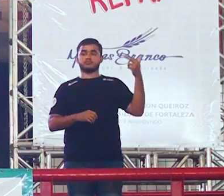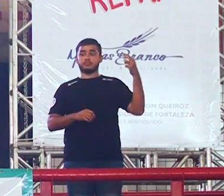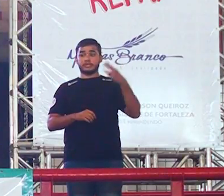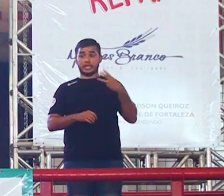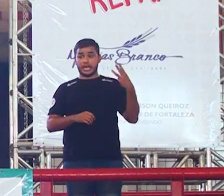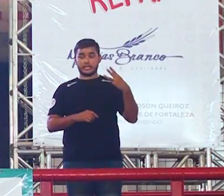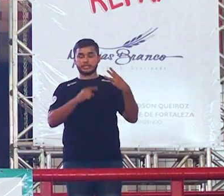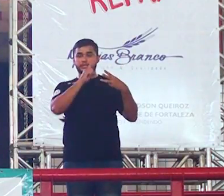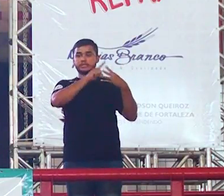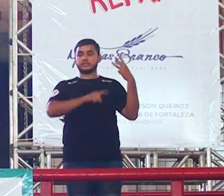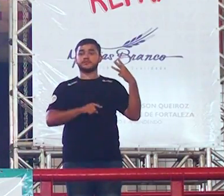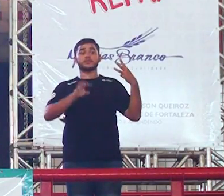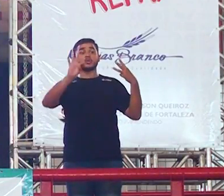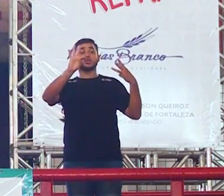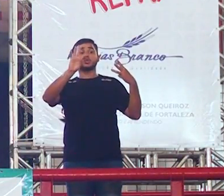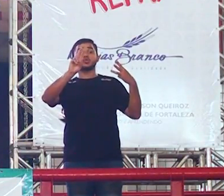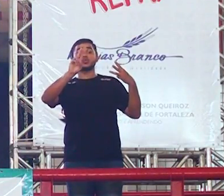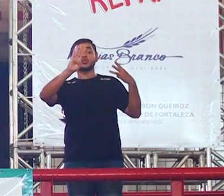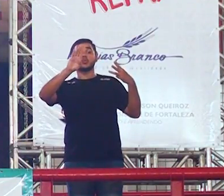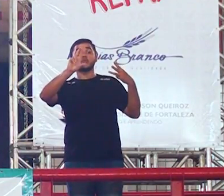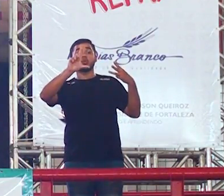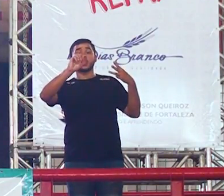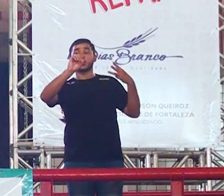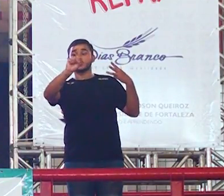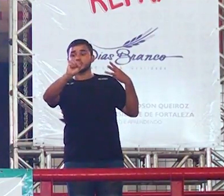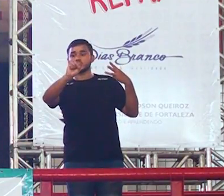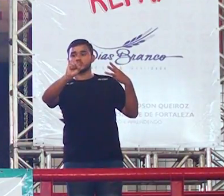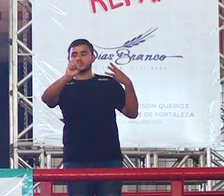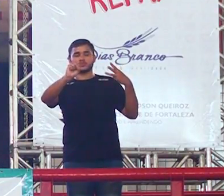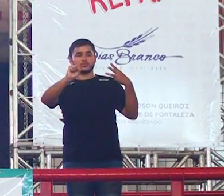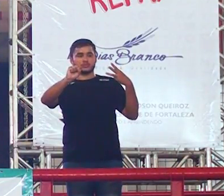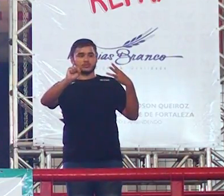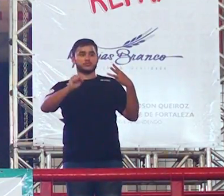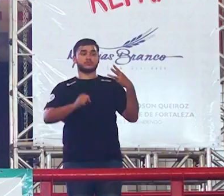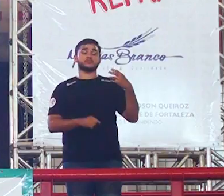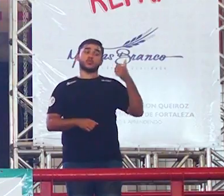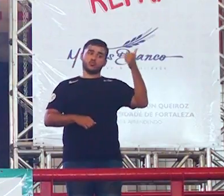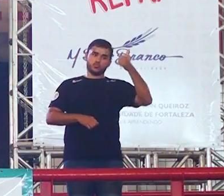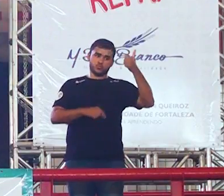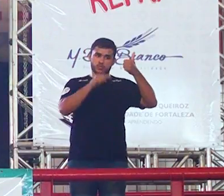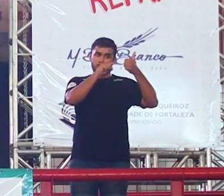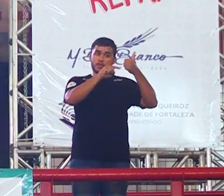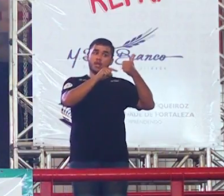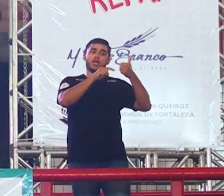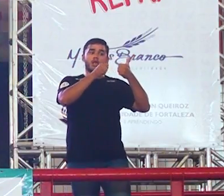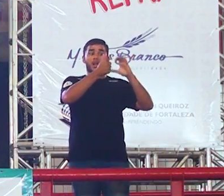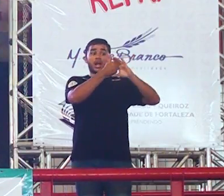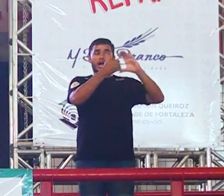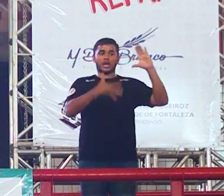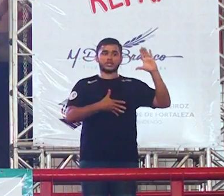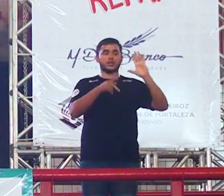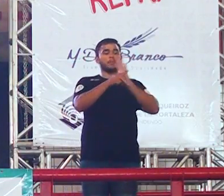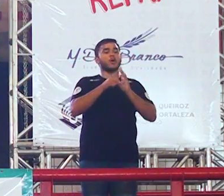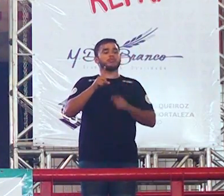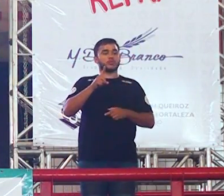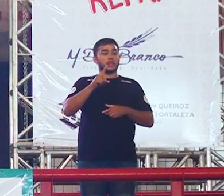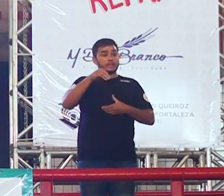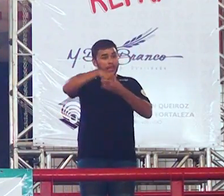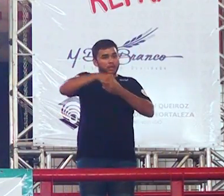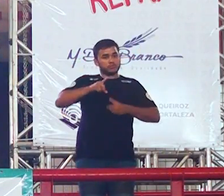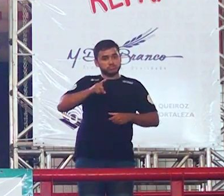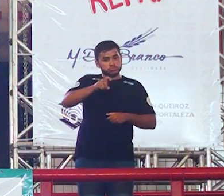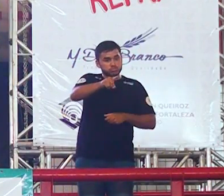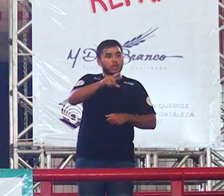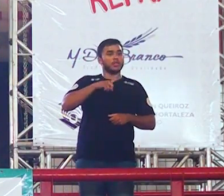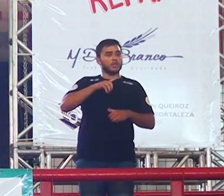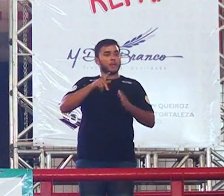3 são os túbulos seminíferos. O número 1, conduzir espermatozoides em direção